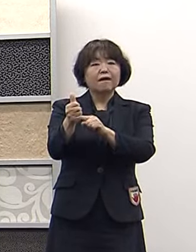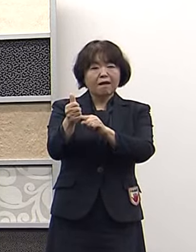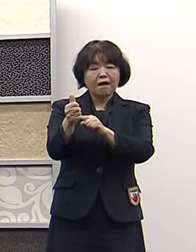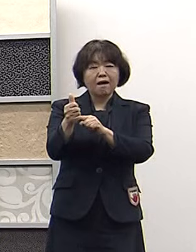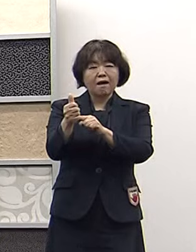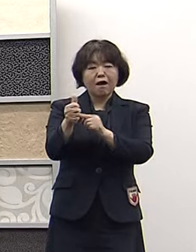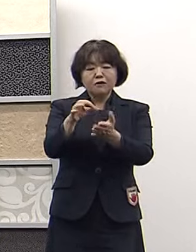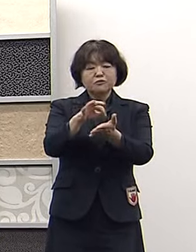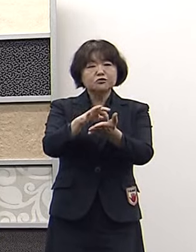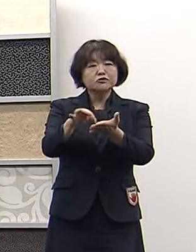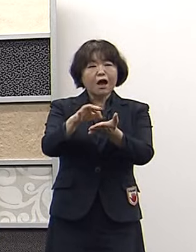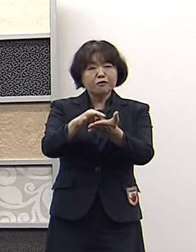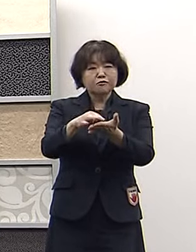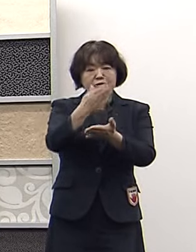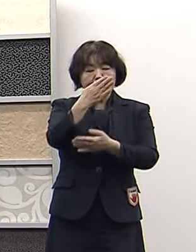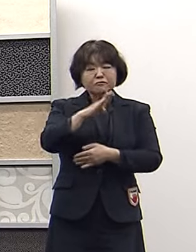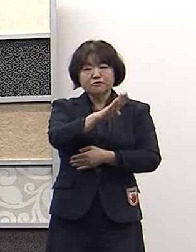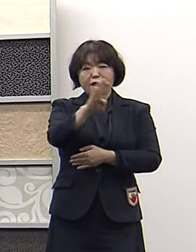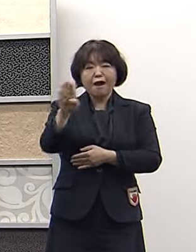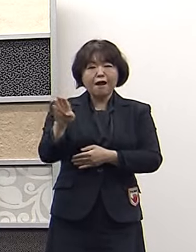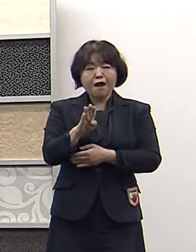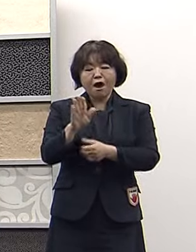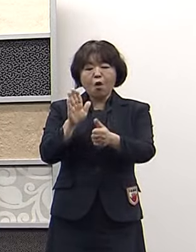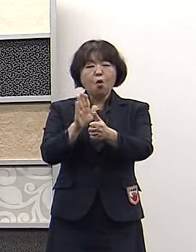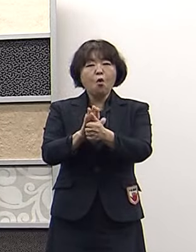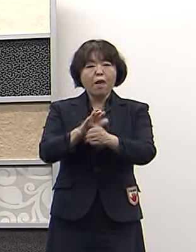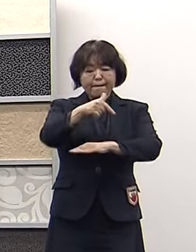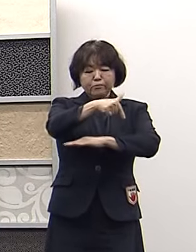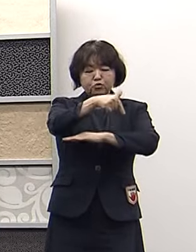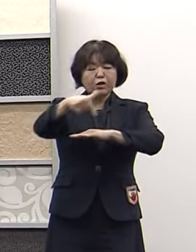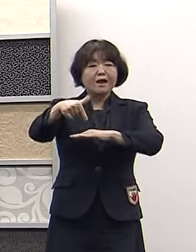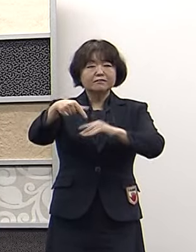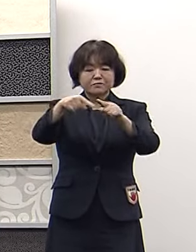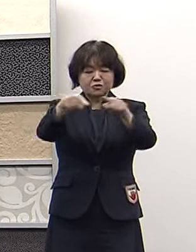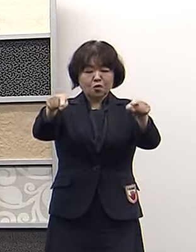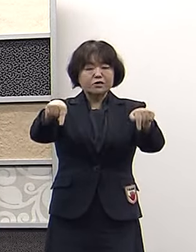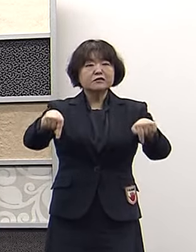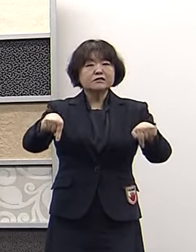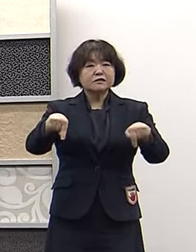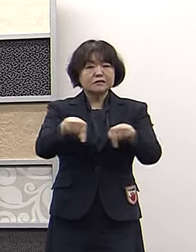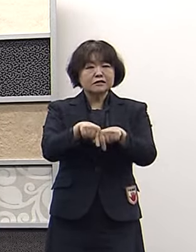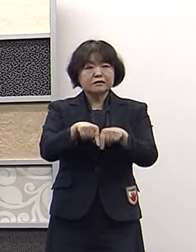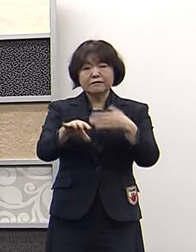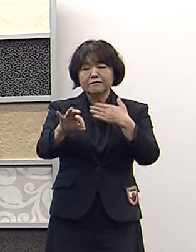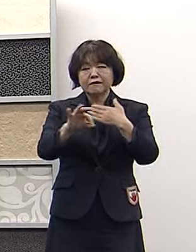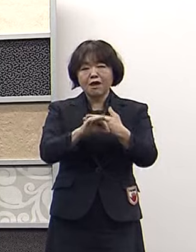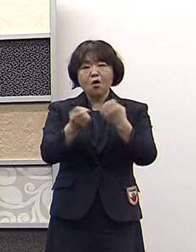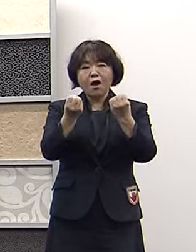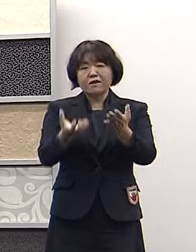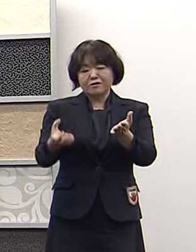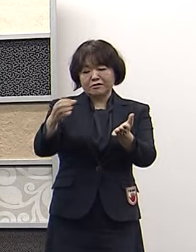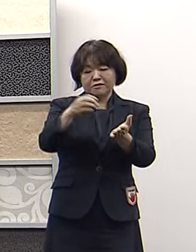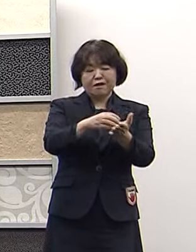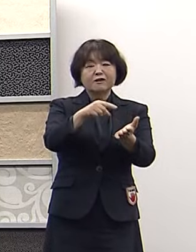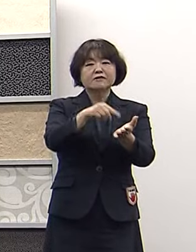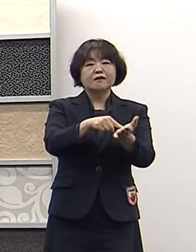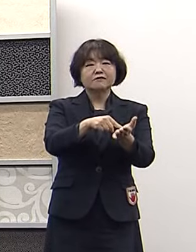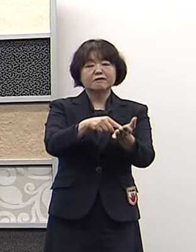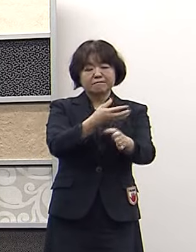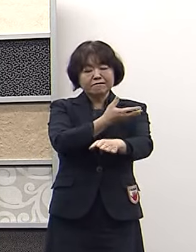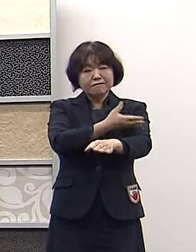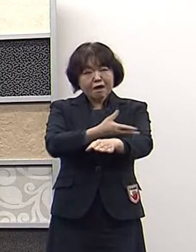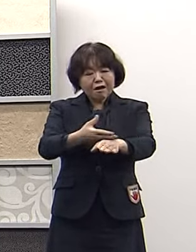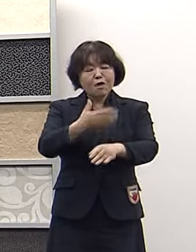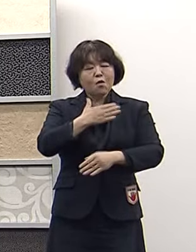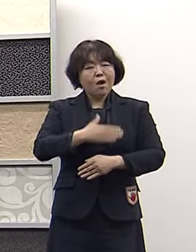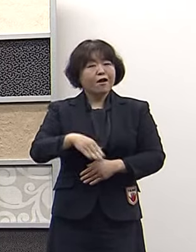するヤングケアラー応援プラン、この書式例を新たに掲載するなど、支援の流れを分かりやすく整理をしております